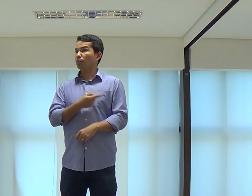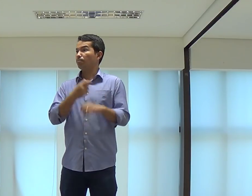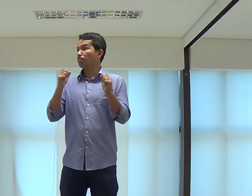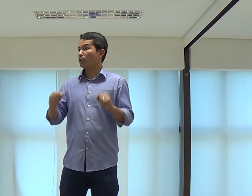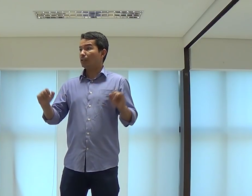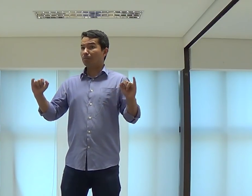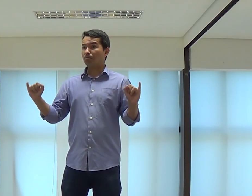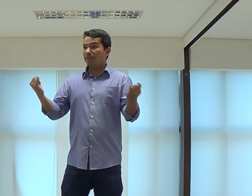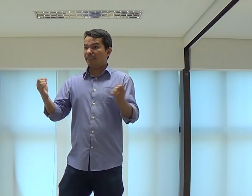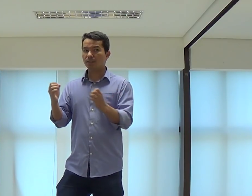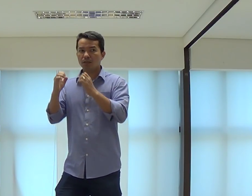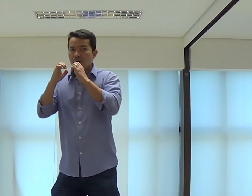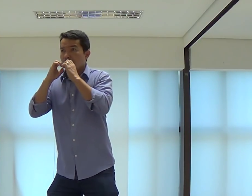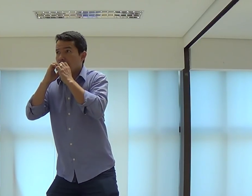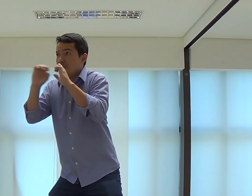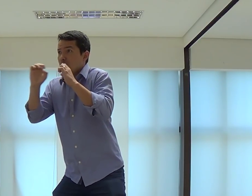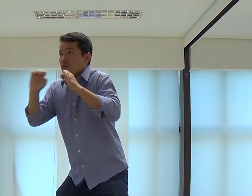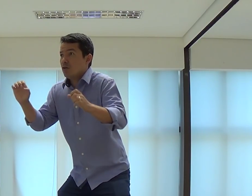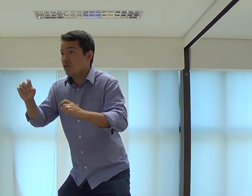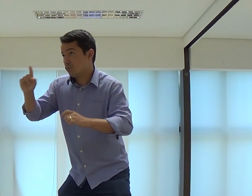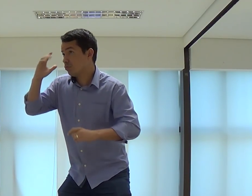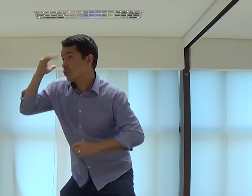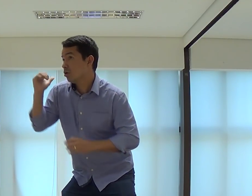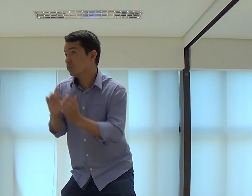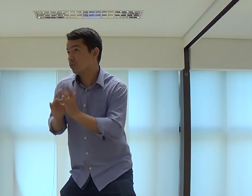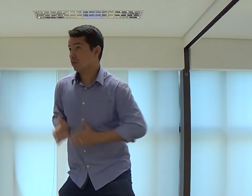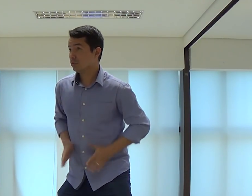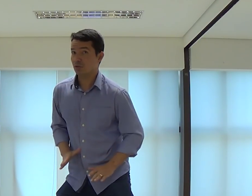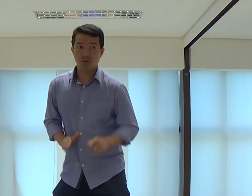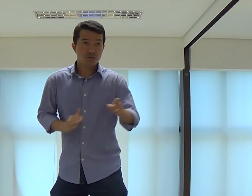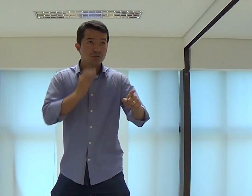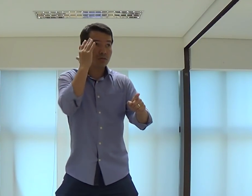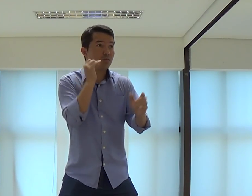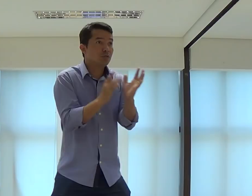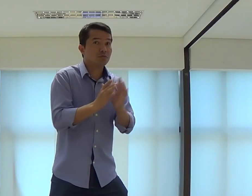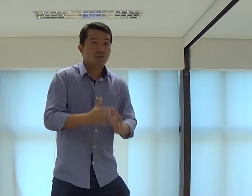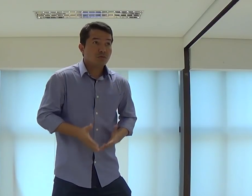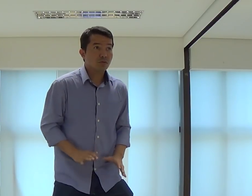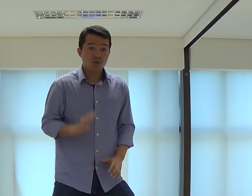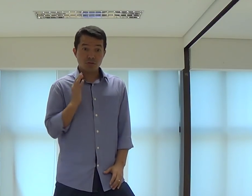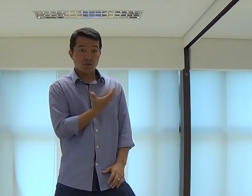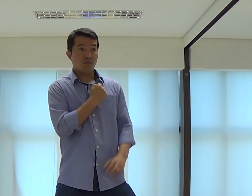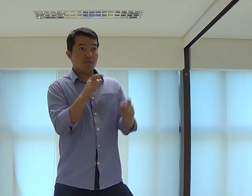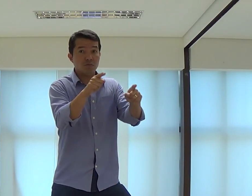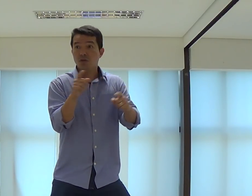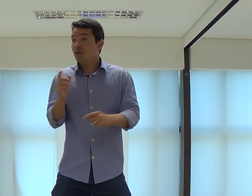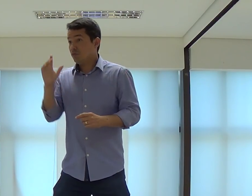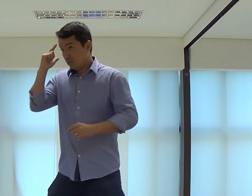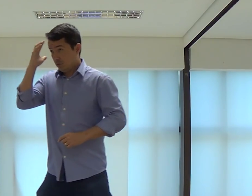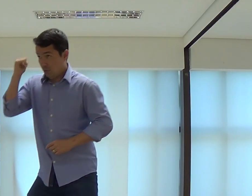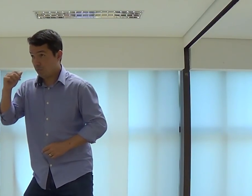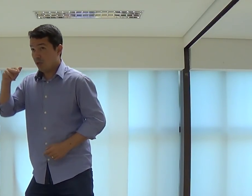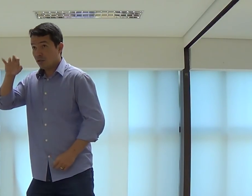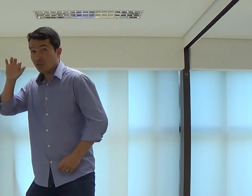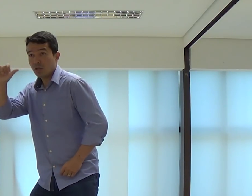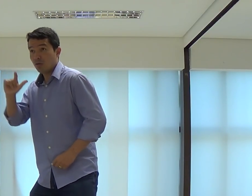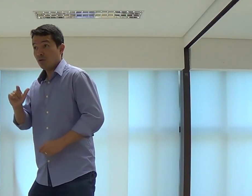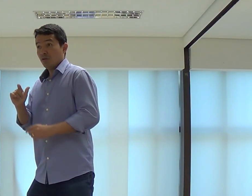o tempo que a gente tem que aproveitar para falar de Jesus. Ah, você sabia que Jesus nasceu no Natal? É, para salvar você. Você